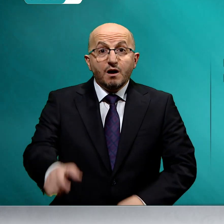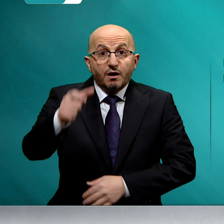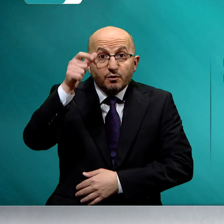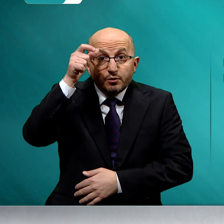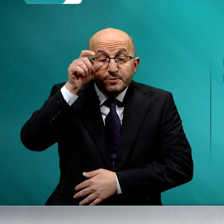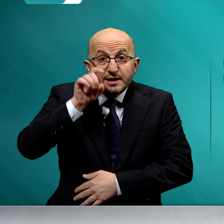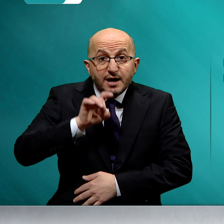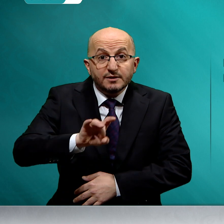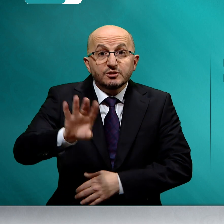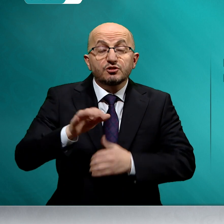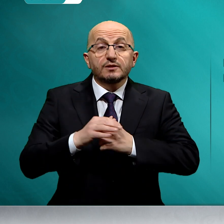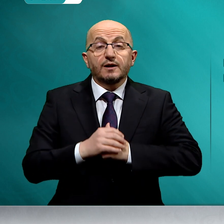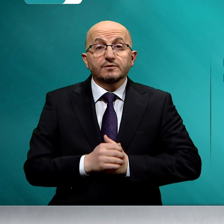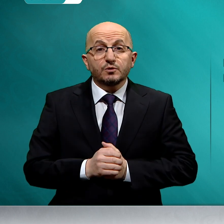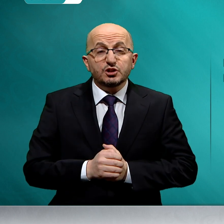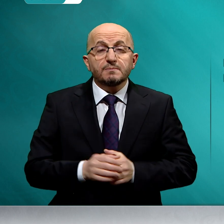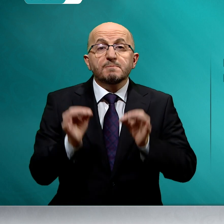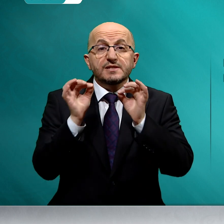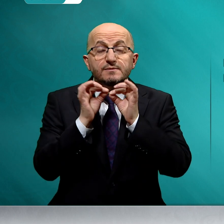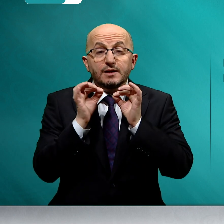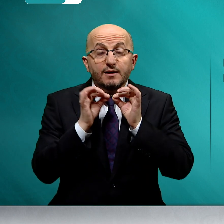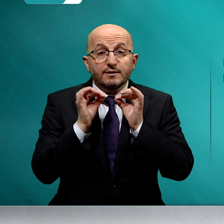Euzu billahi mineşşeytanirracim.